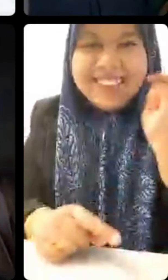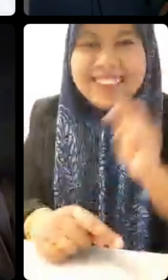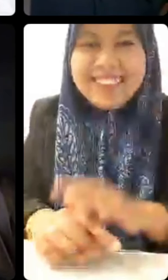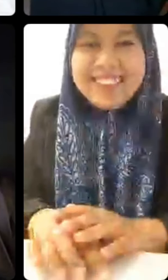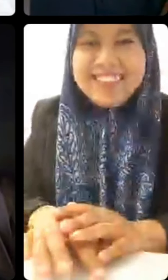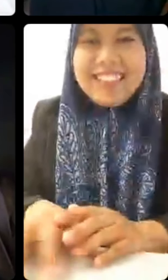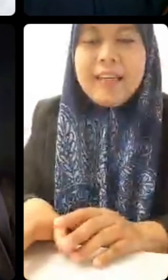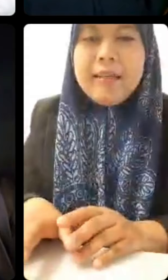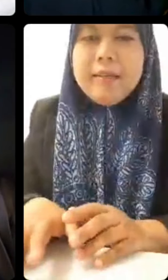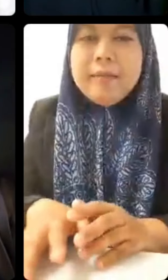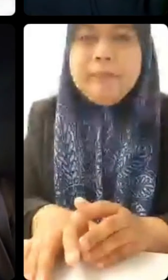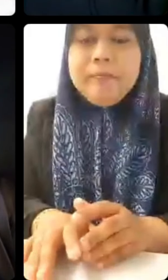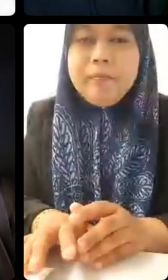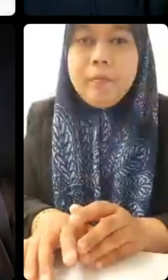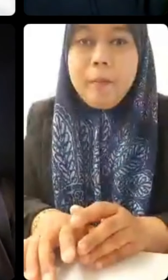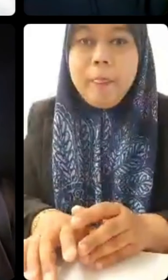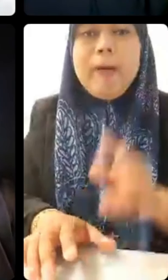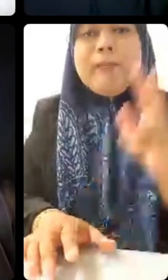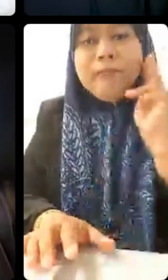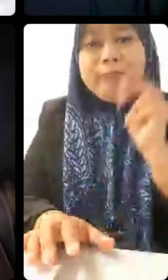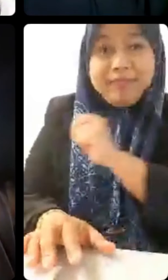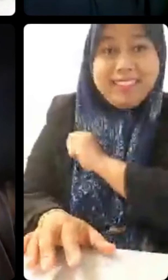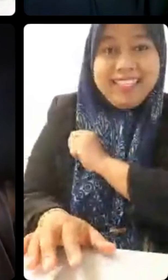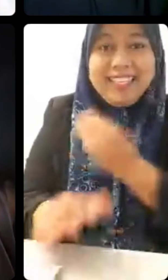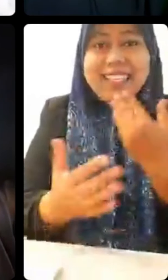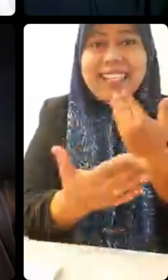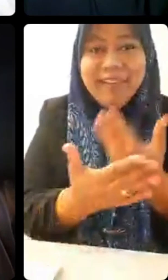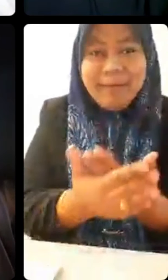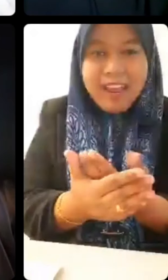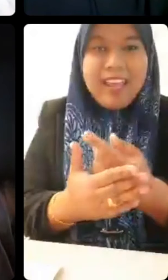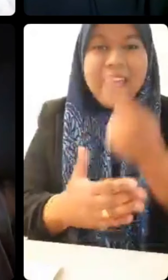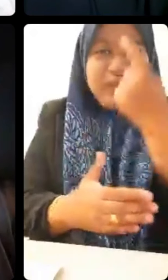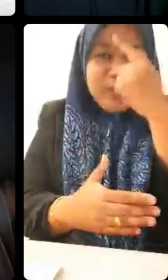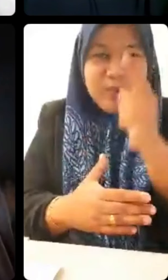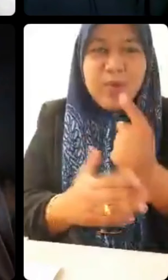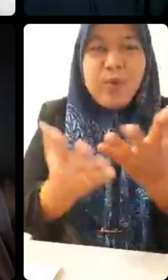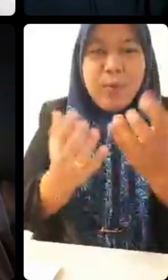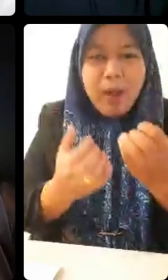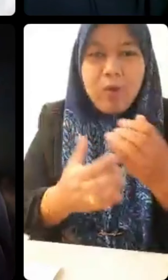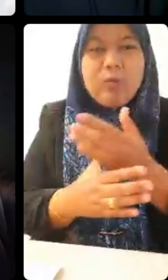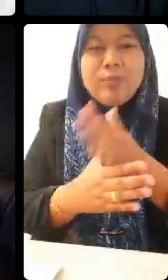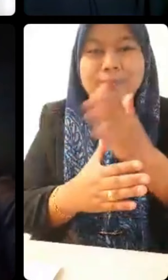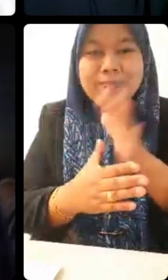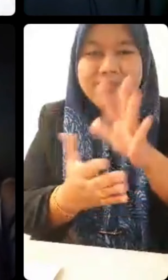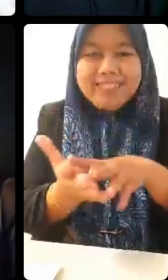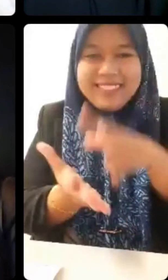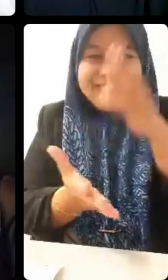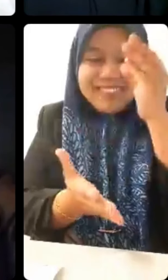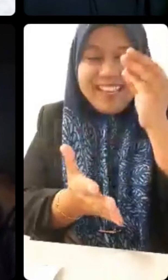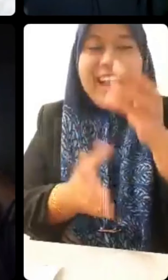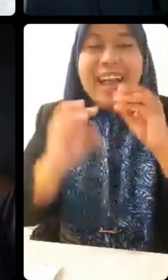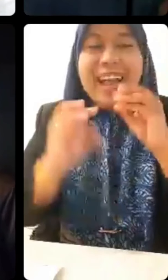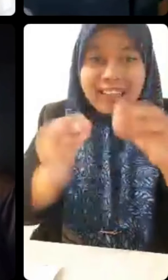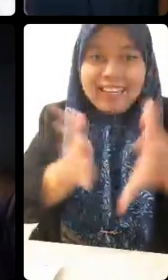Niat baik Cik Anis untuk berkongsi bahasa isyarat ini patut kita hargai. Saya percaya ramai yang belum sedar